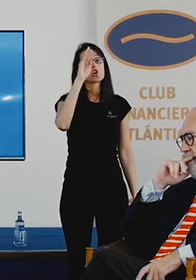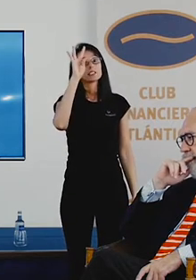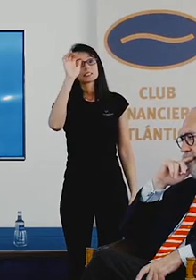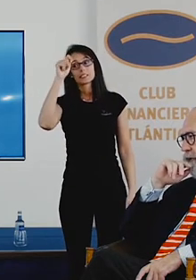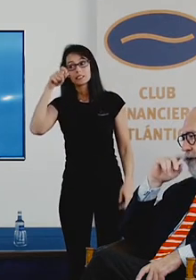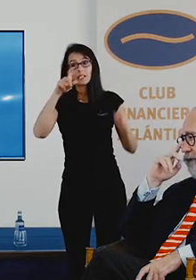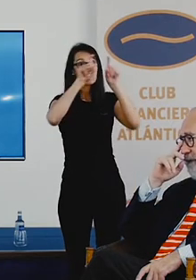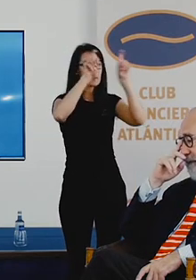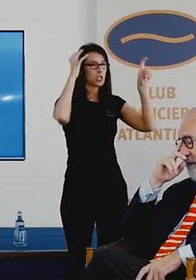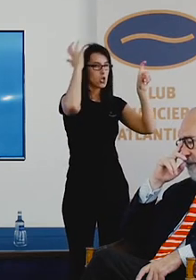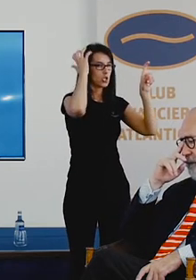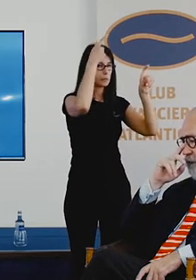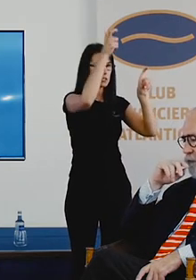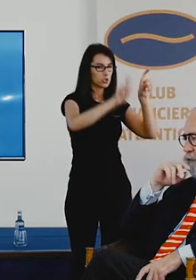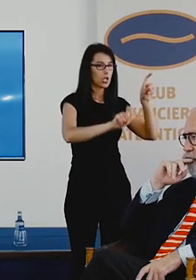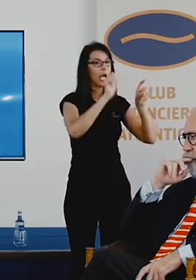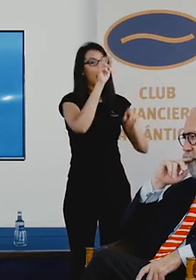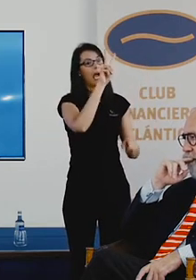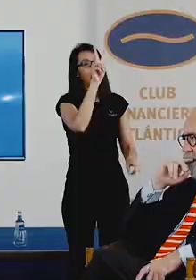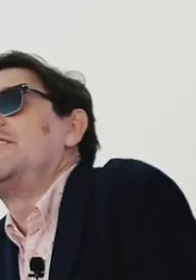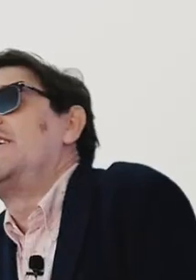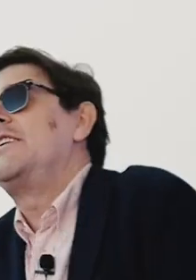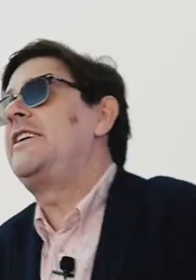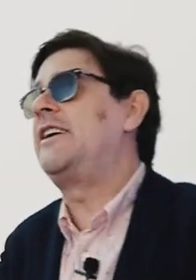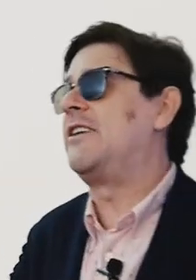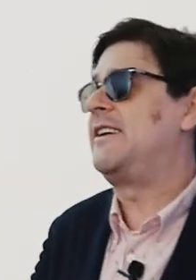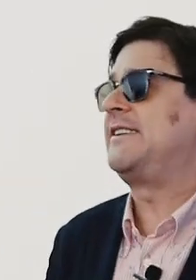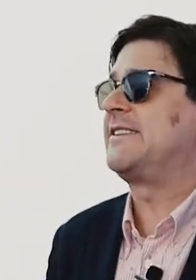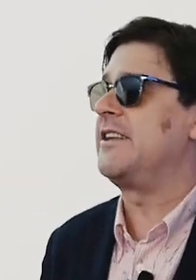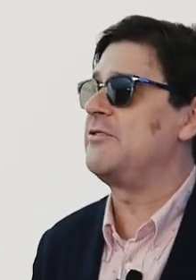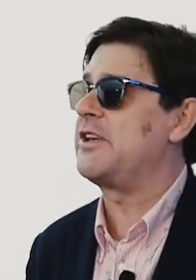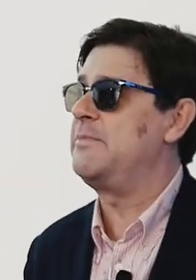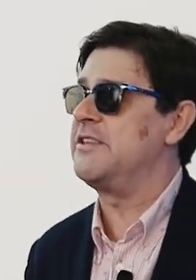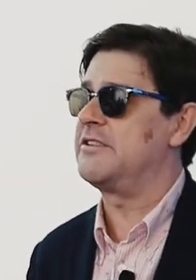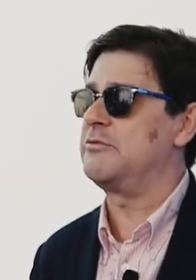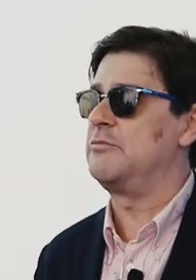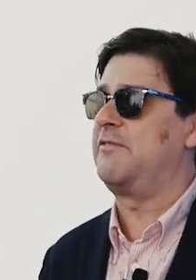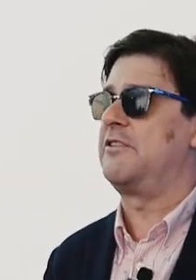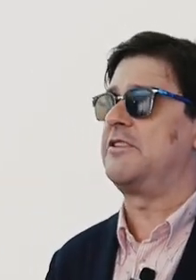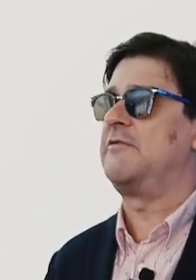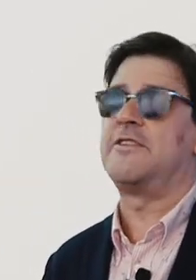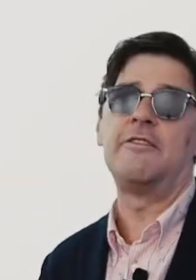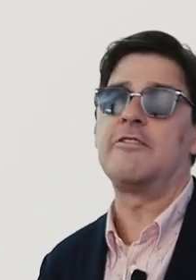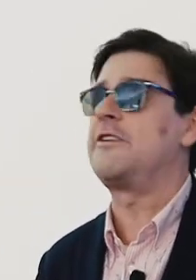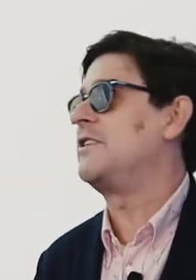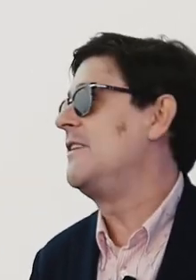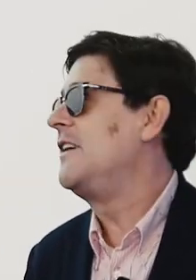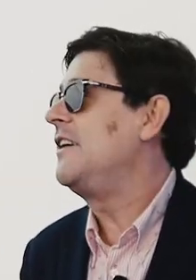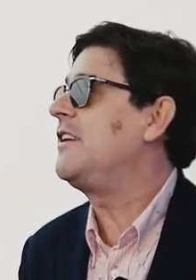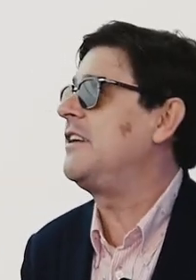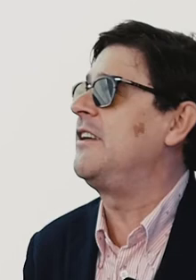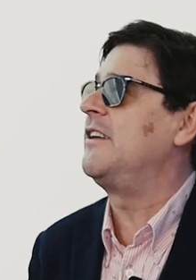un coruñés conocido, de Abelardo Mato, uno de los Matos, y ahora se está dedicando a hacer bicis. Son muy aficionados a las bicis, Abelardo